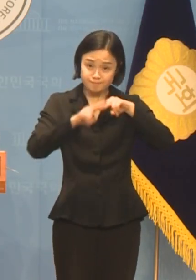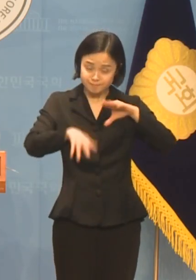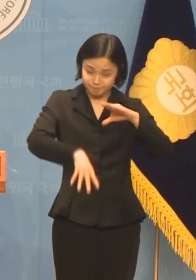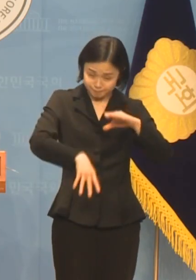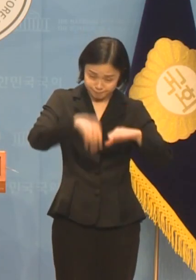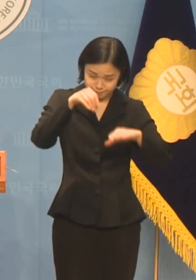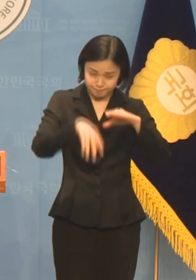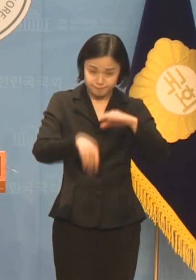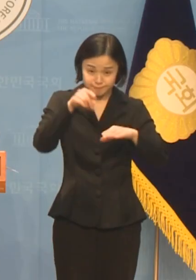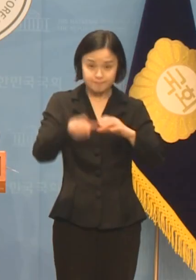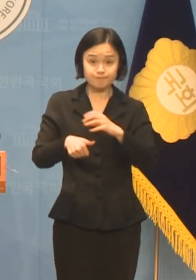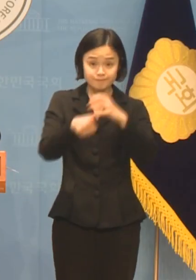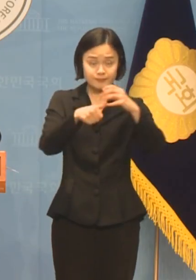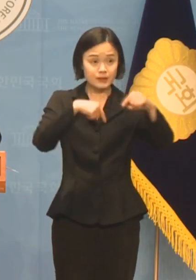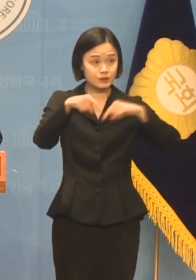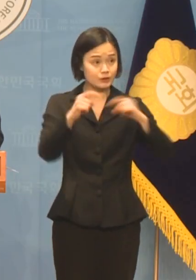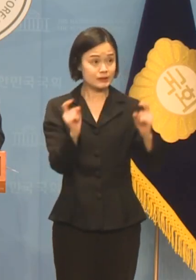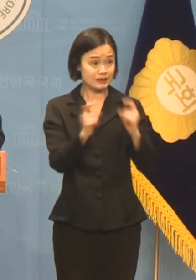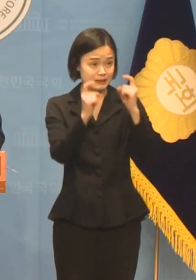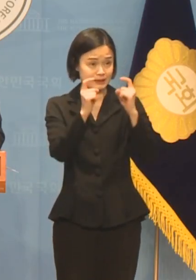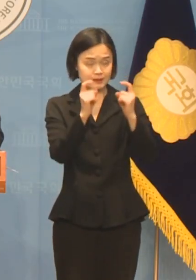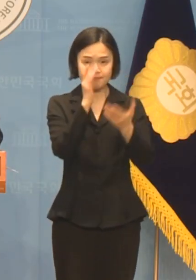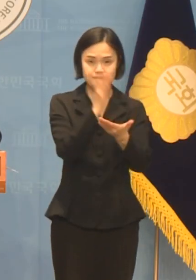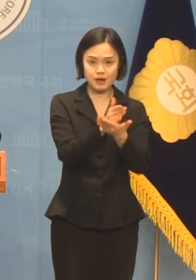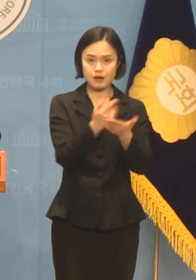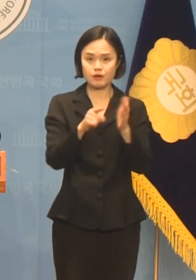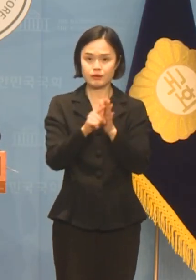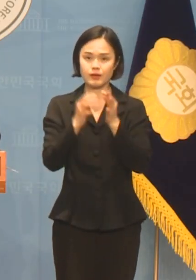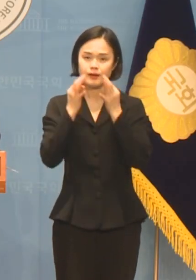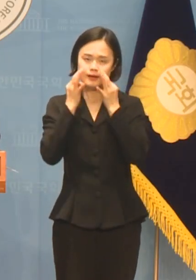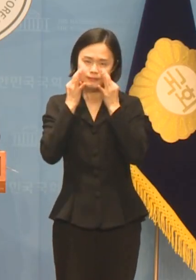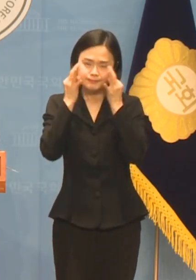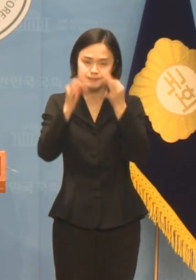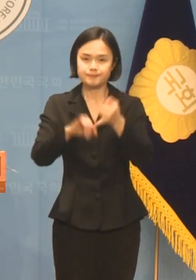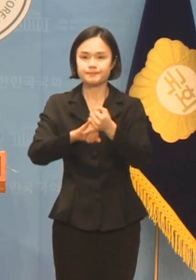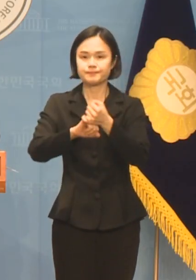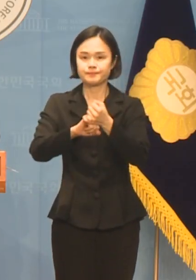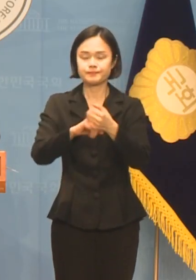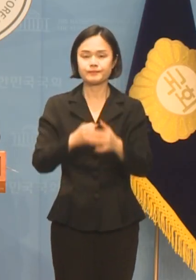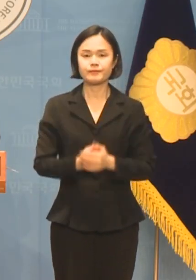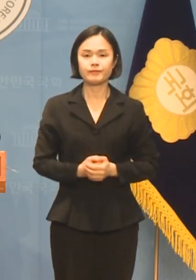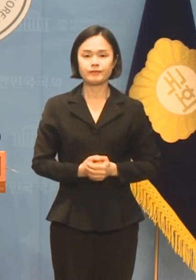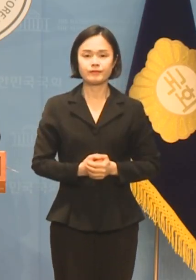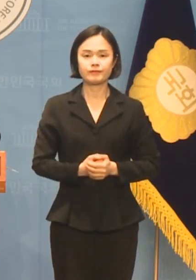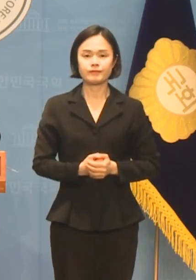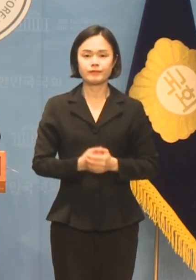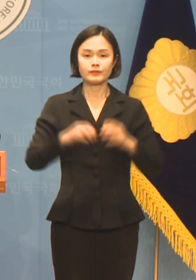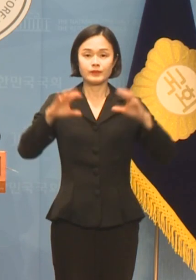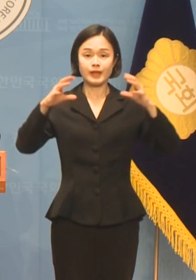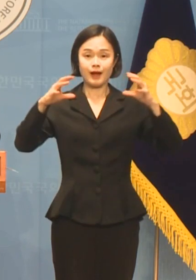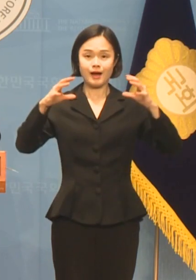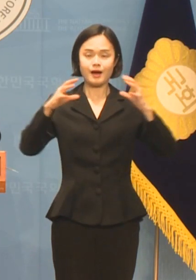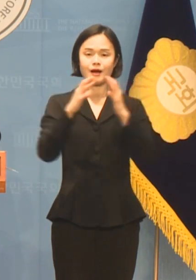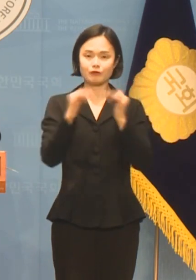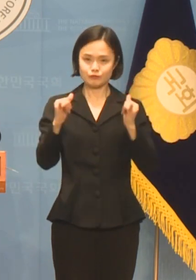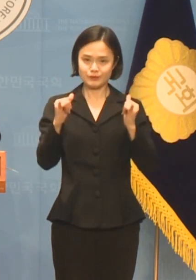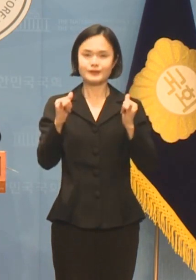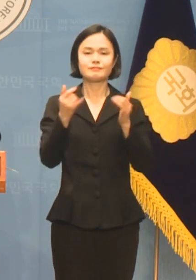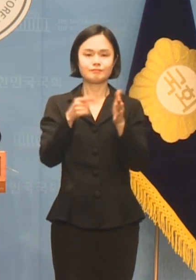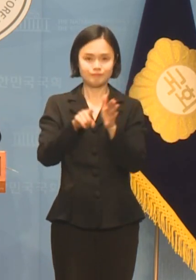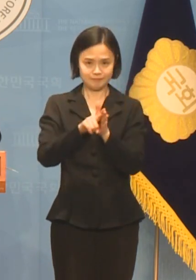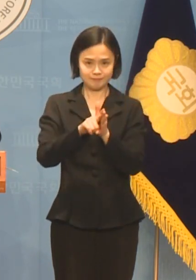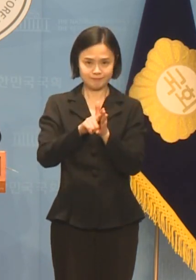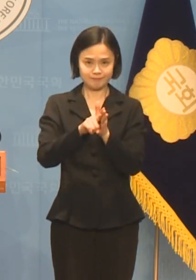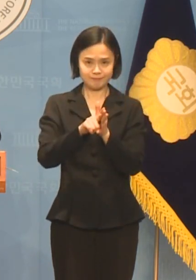논란에 자초되지 않도록 끝까지 노력할 것입니다. 국가와 국민을 위해 또